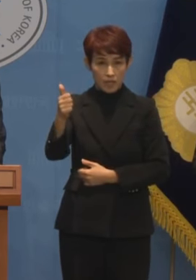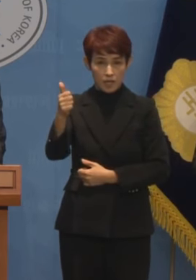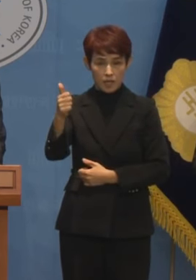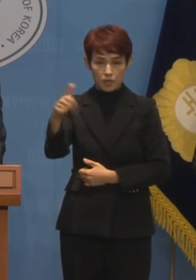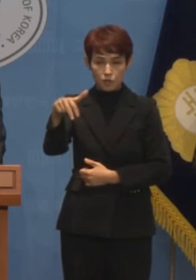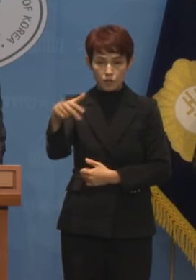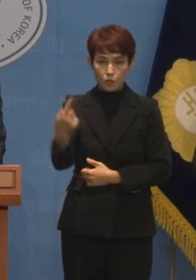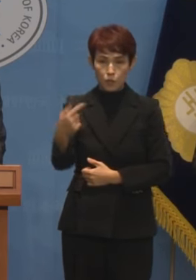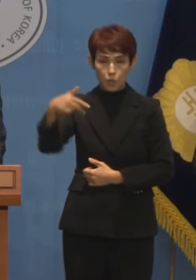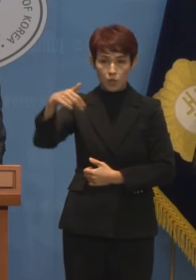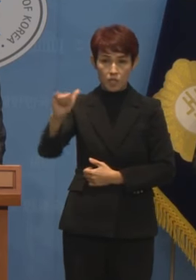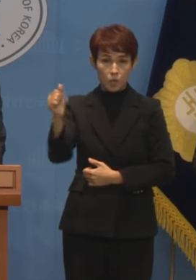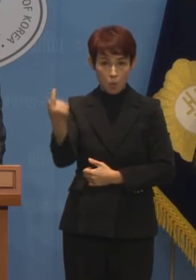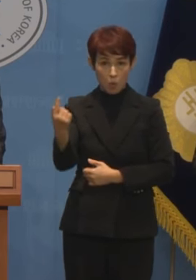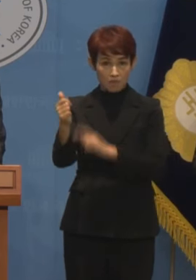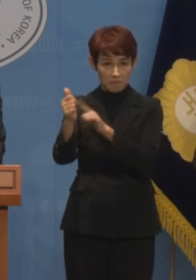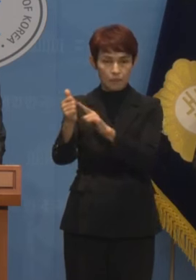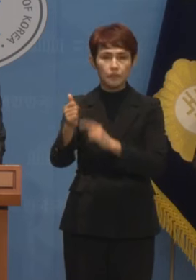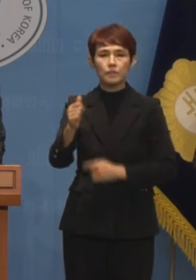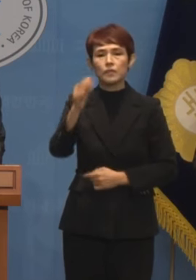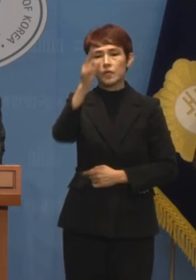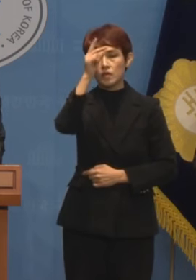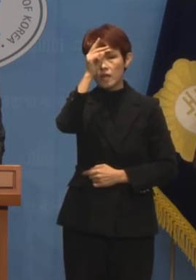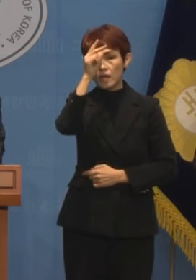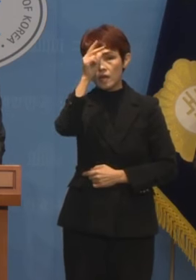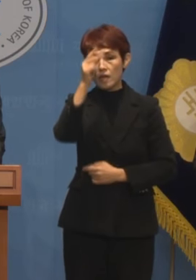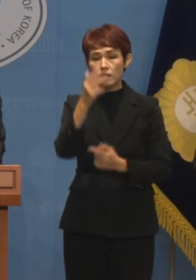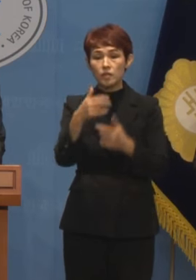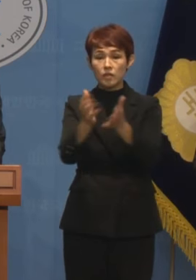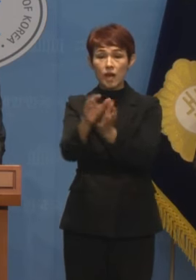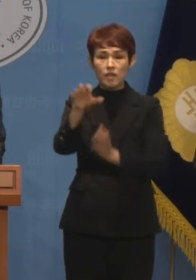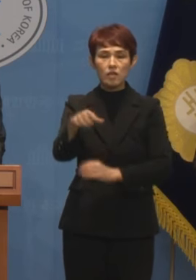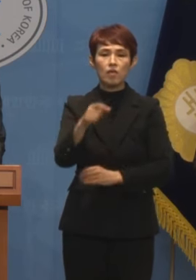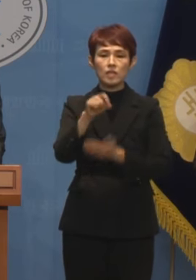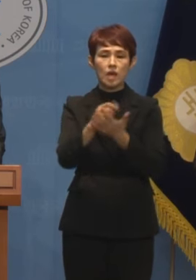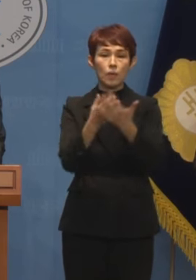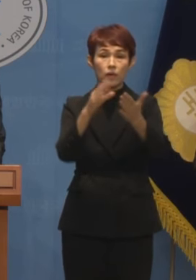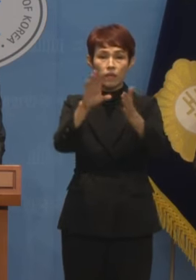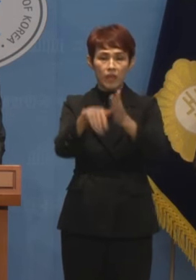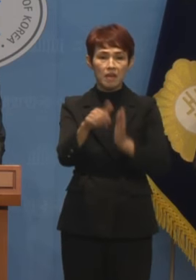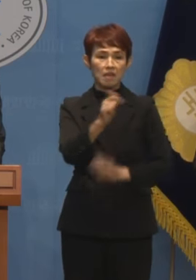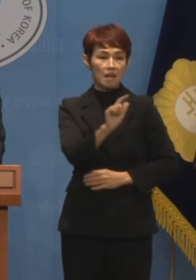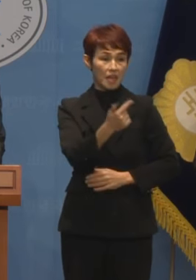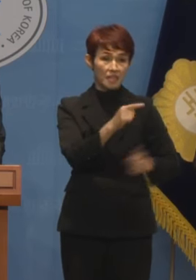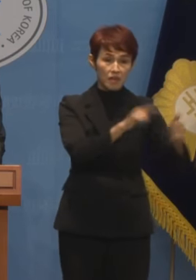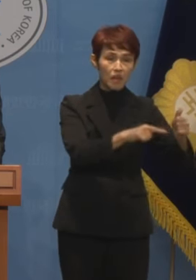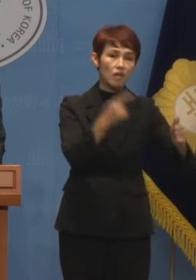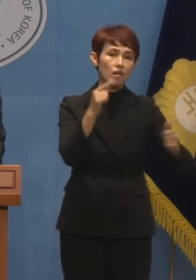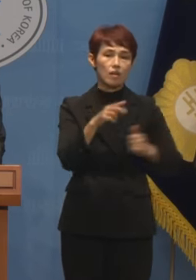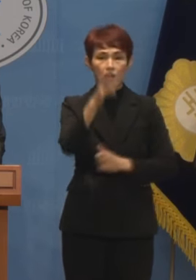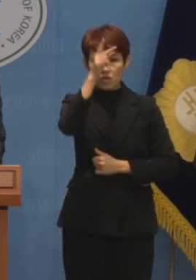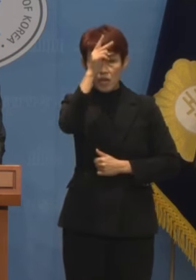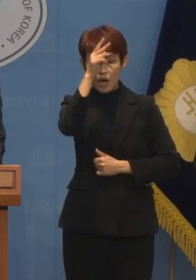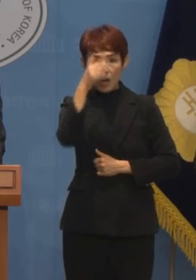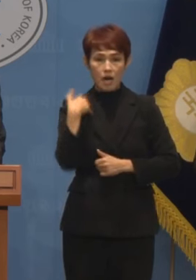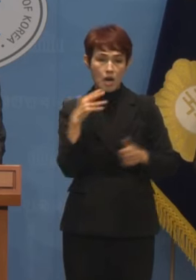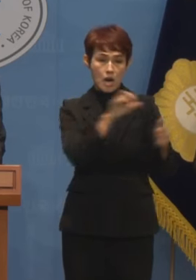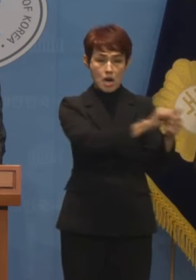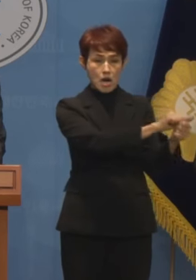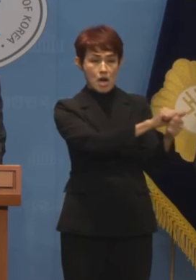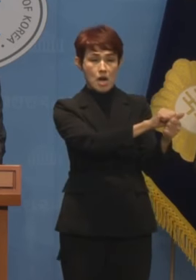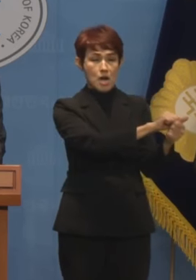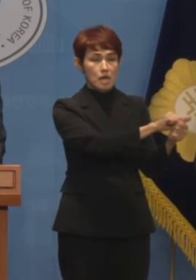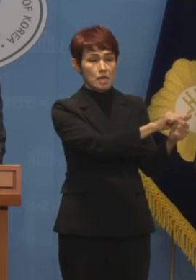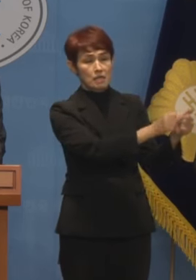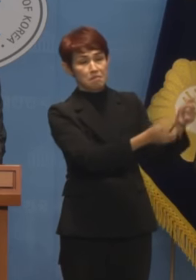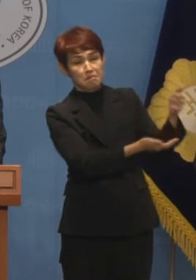지난 11일 경찰청사에서 열린 정례 기자회견에서 한창민 의원이 경찰의 목덜미를 잡혀 쓰러졌다는 영상이 퍼진